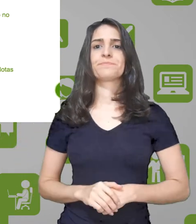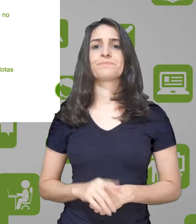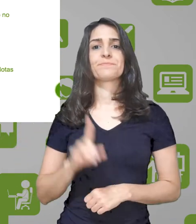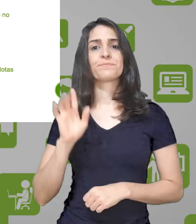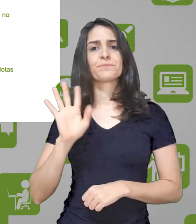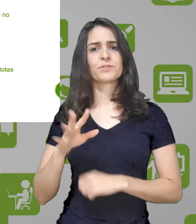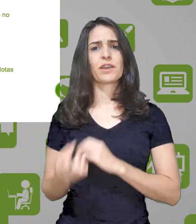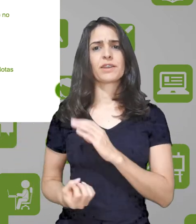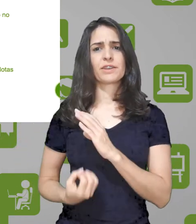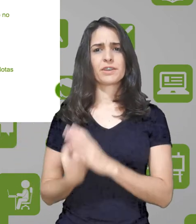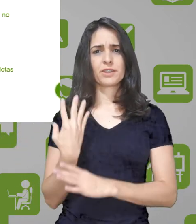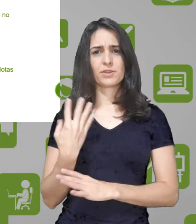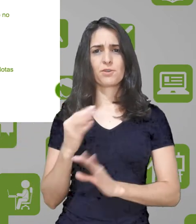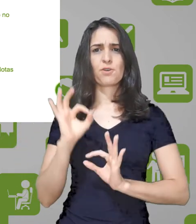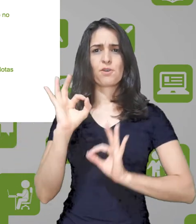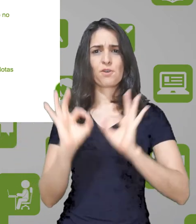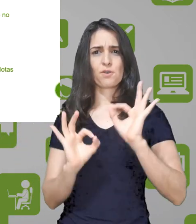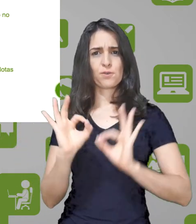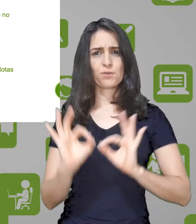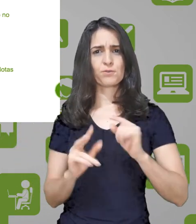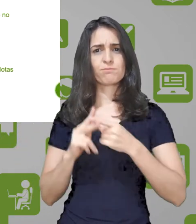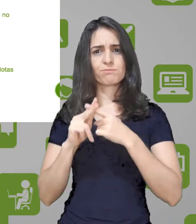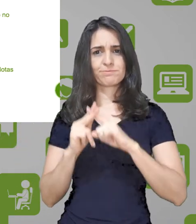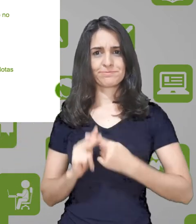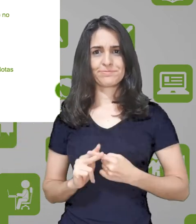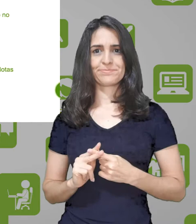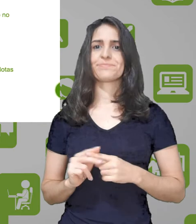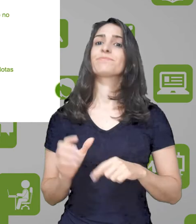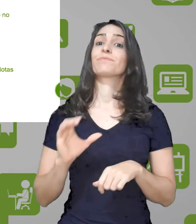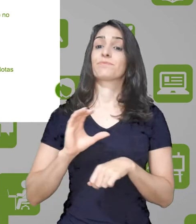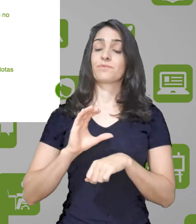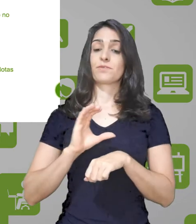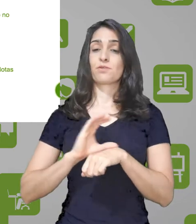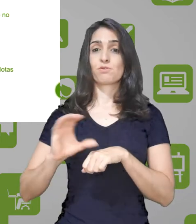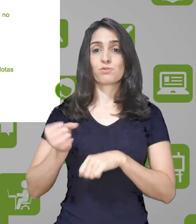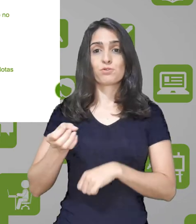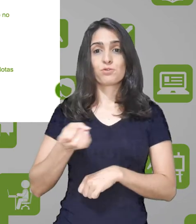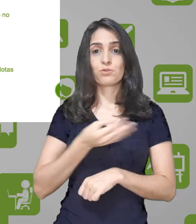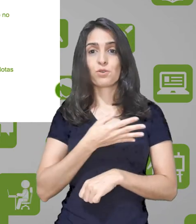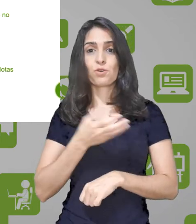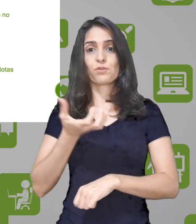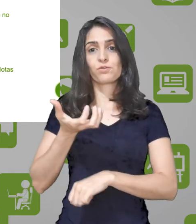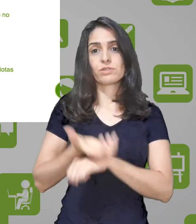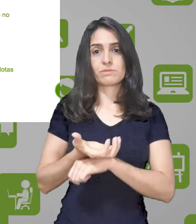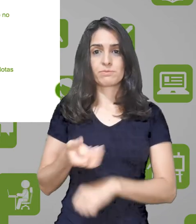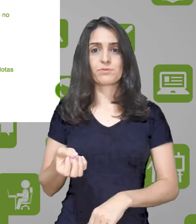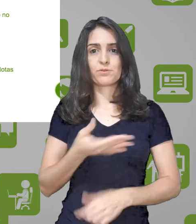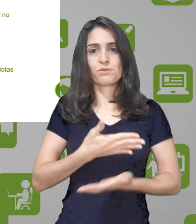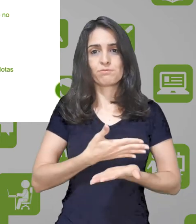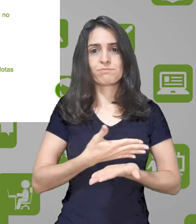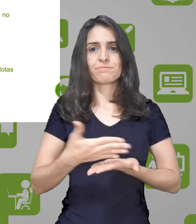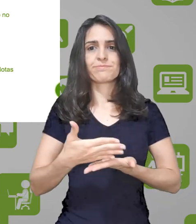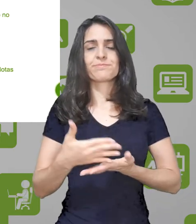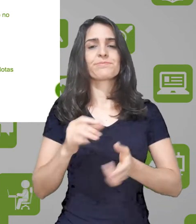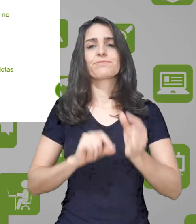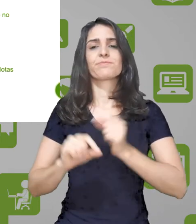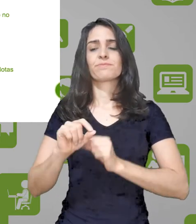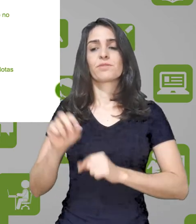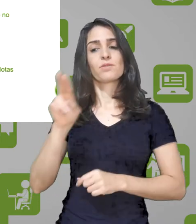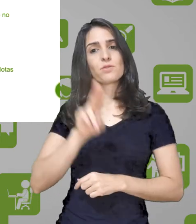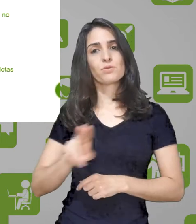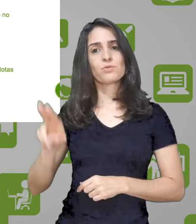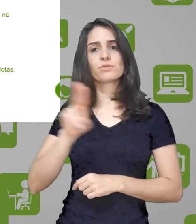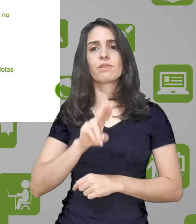vez que ele já foi criado já foi configurado quando uma disciplina um curso inicia é começa